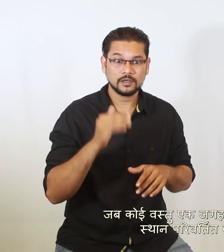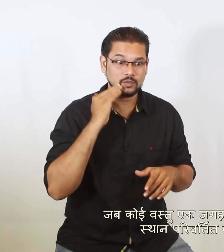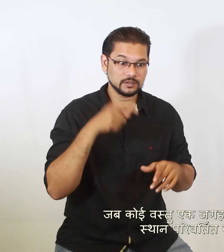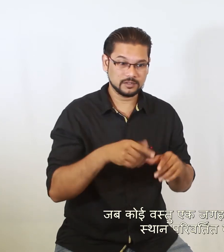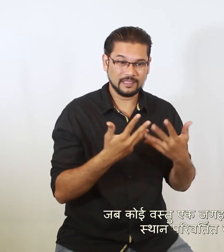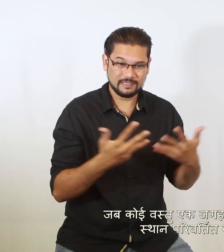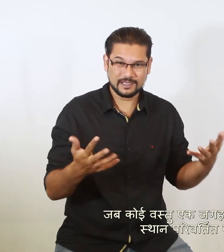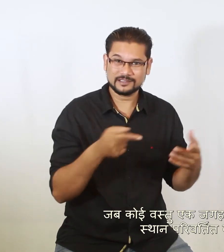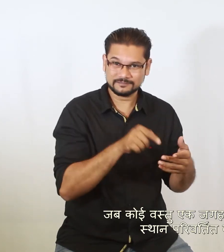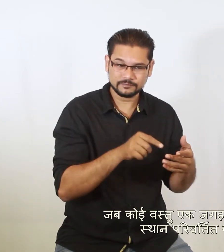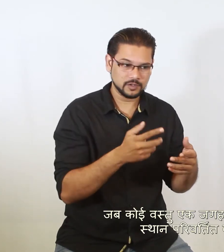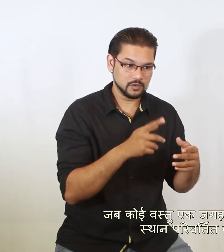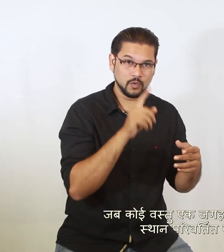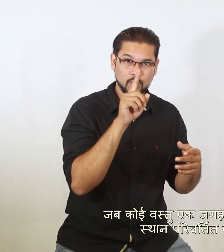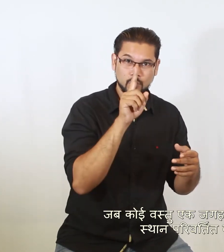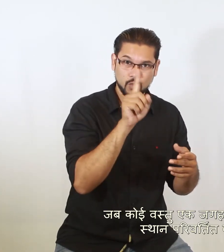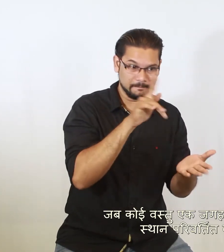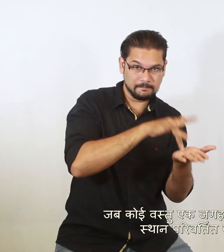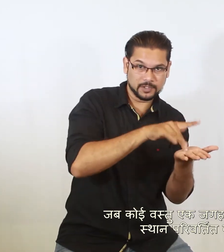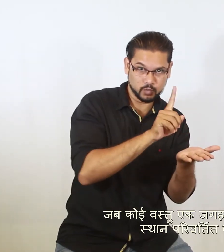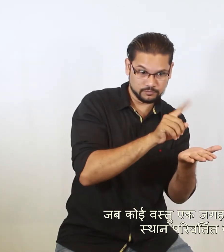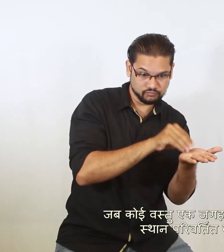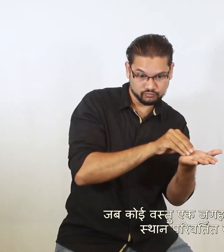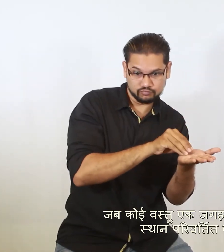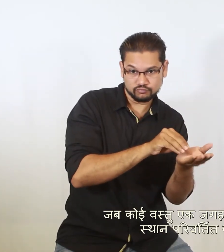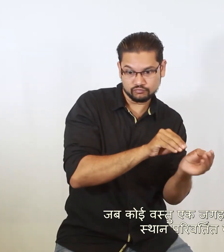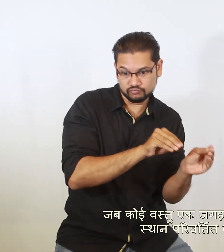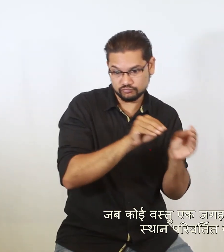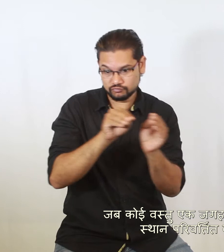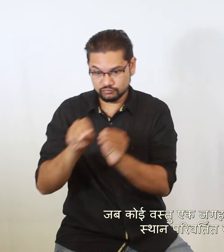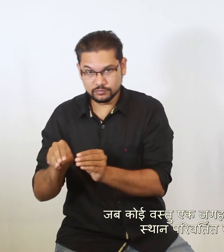जब कोई वस्तु एक जगा से दूसरी जगा स्थान परिवर्तित करती है?